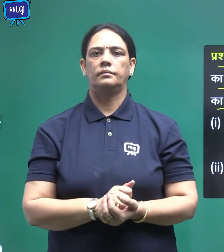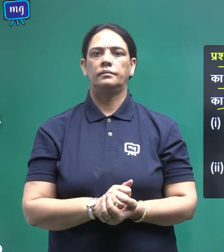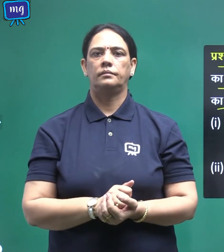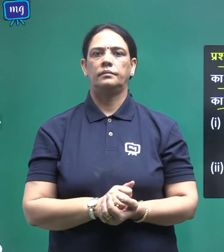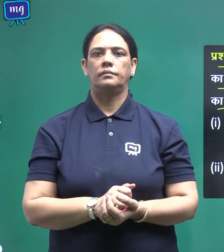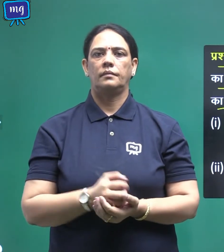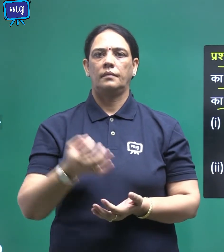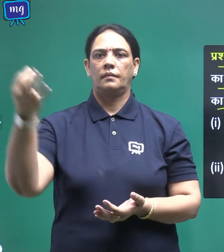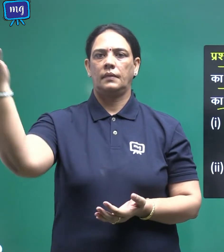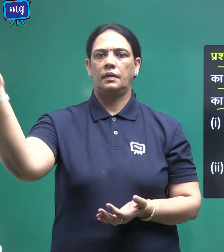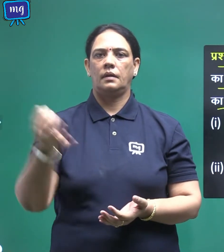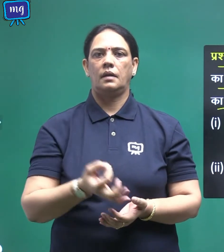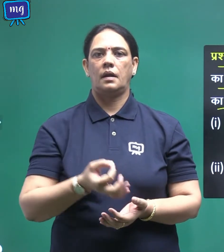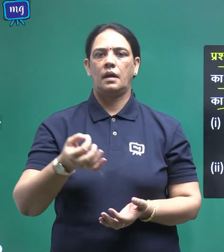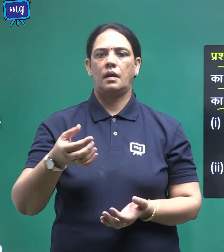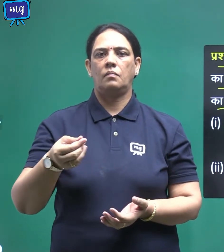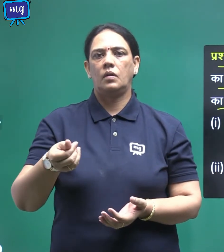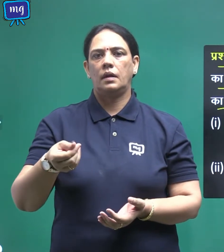नया मूल्य